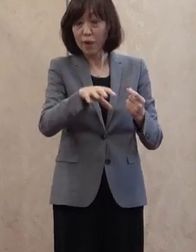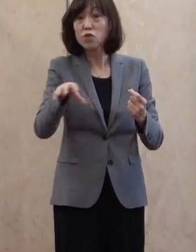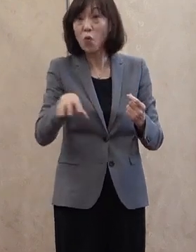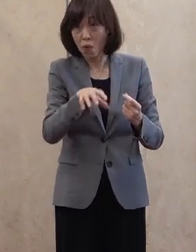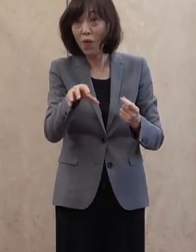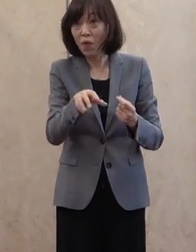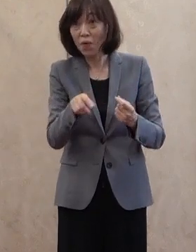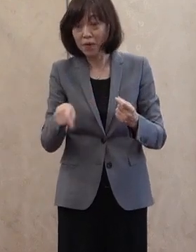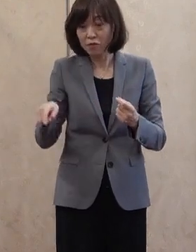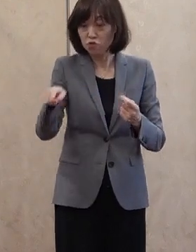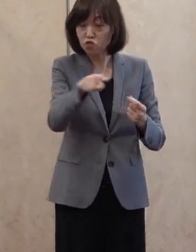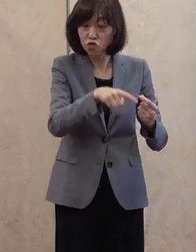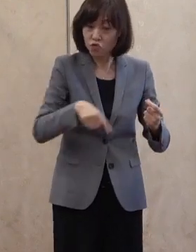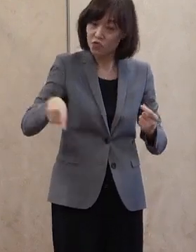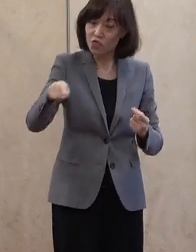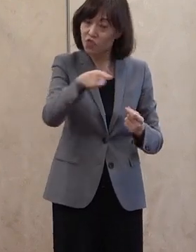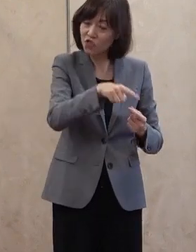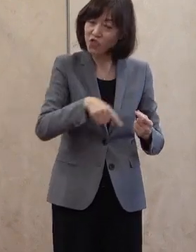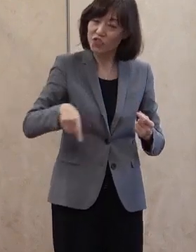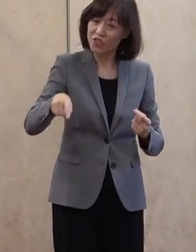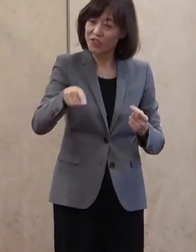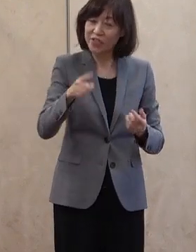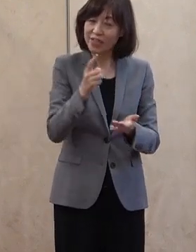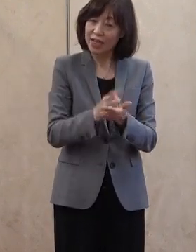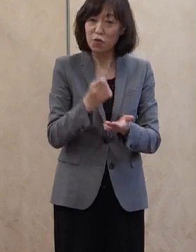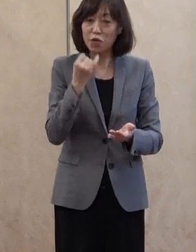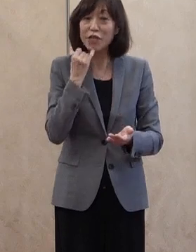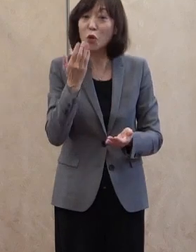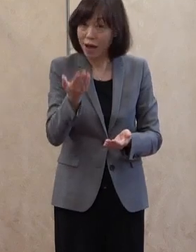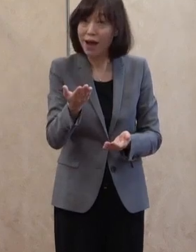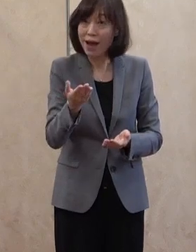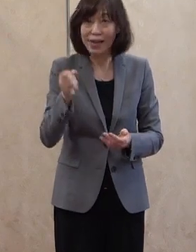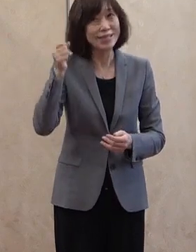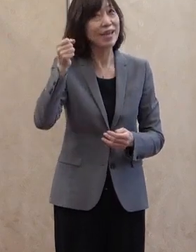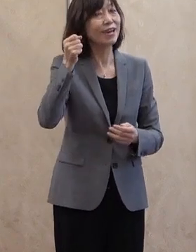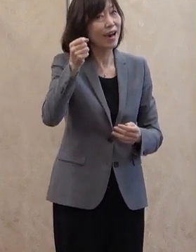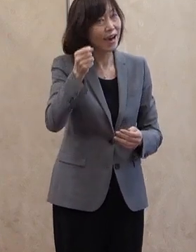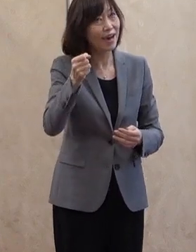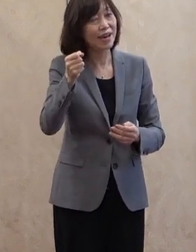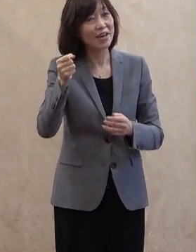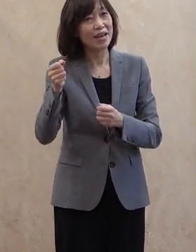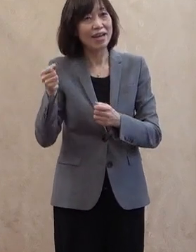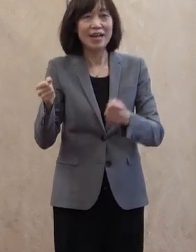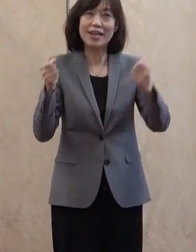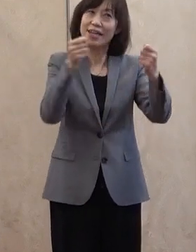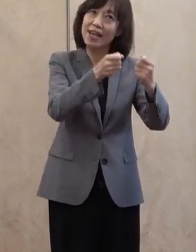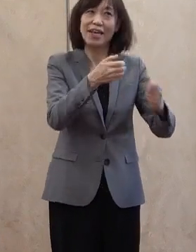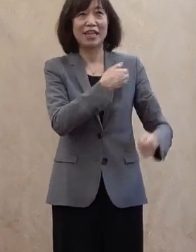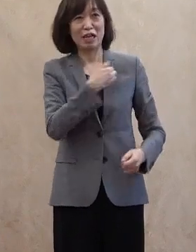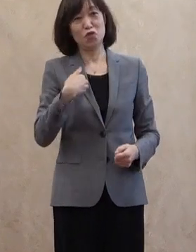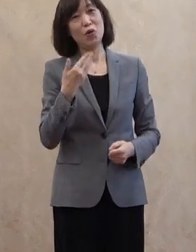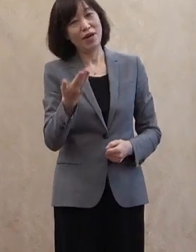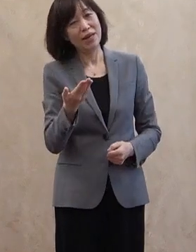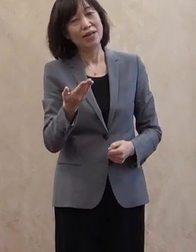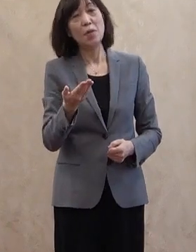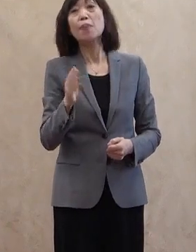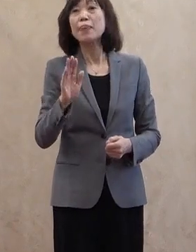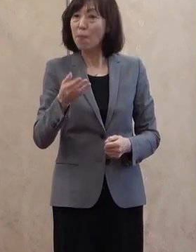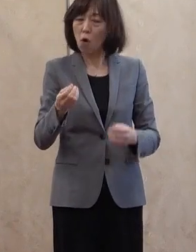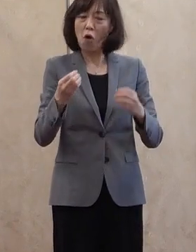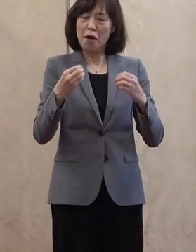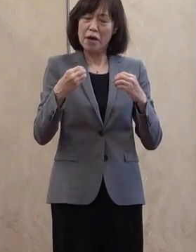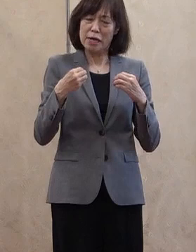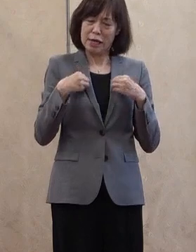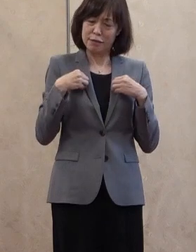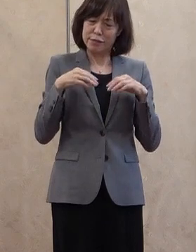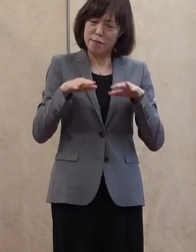火リレーがそもそも成り立つのかというところは、聖火リレーとして成り立つのかどうかというところはあるのかもしれませんが、要はこれは感染症対策です